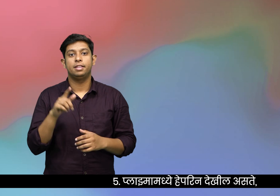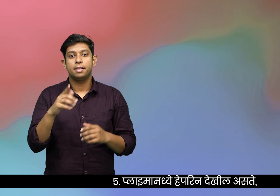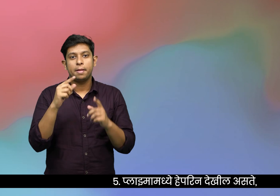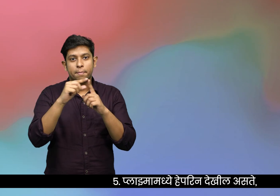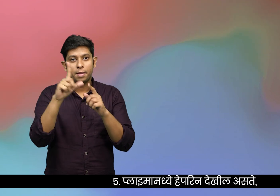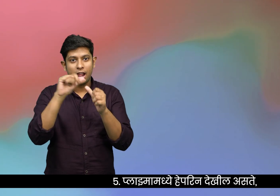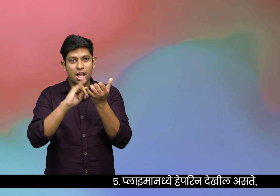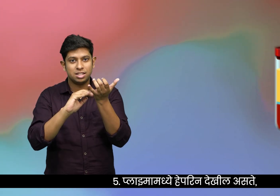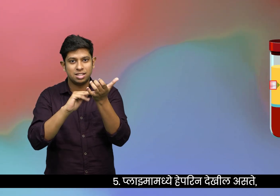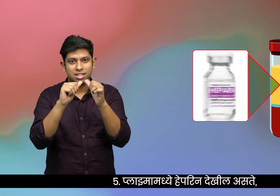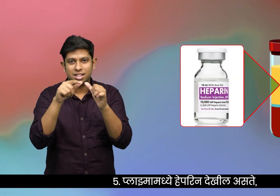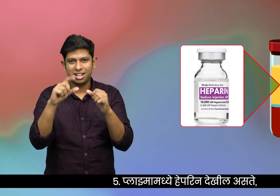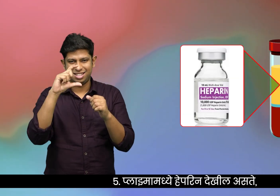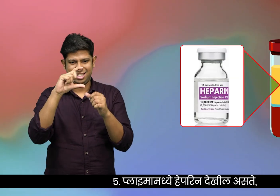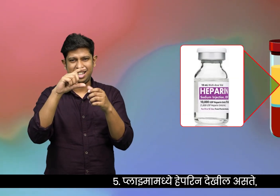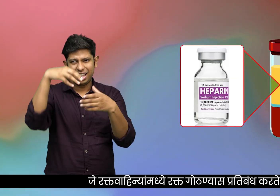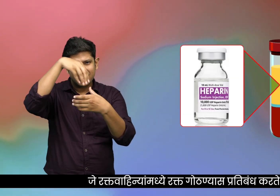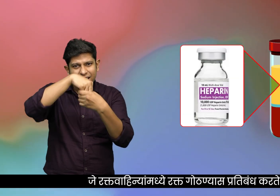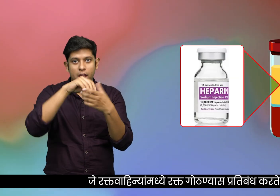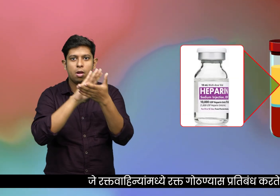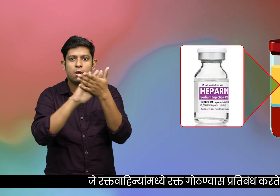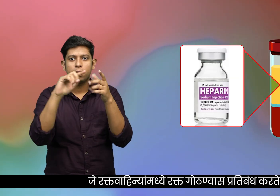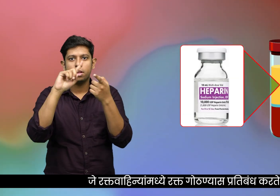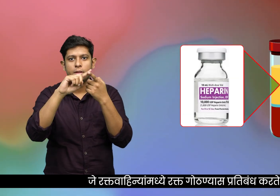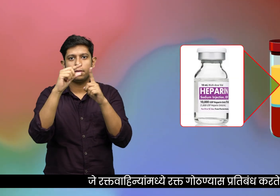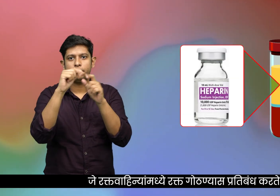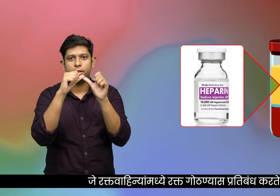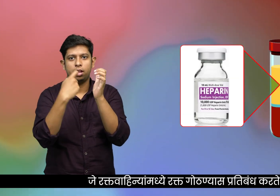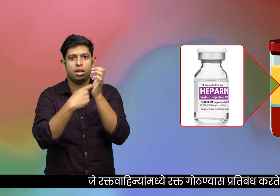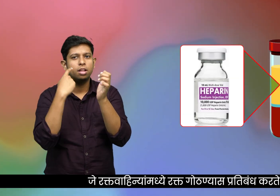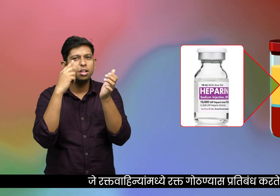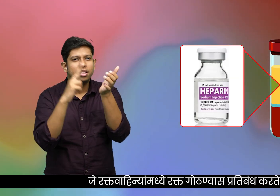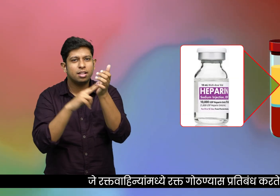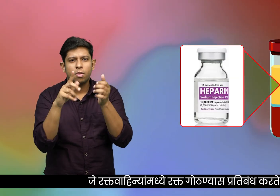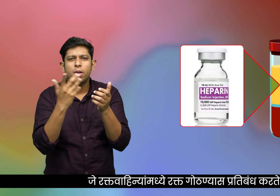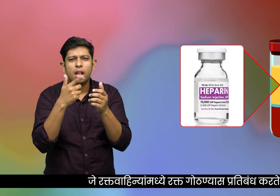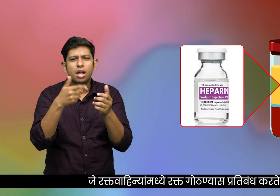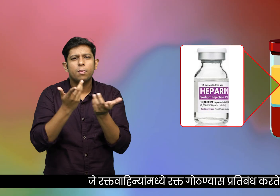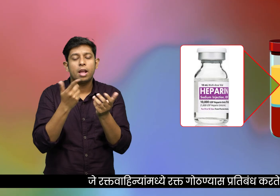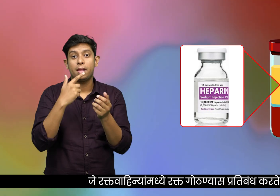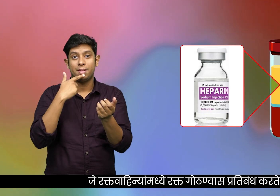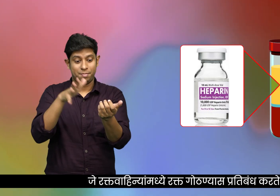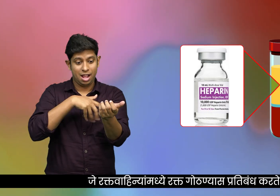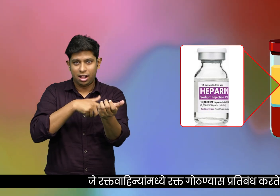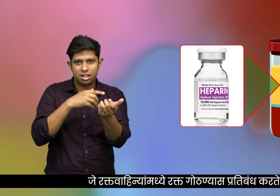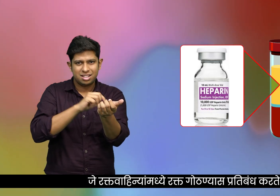प्लाझ्मामध्ये हेपरिन देखील असते, जे रक्तवाहिन्यांमध्ये रक्त गोठण्यास प्रतिबंधित करते.